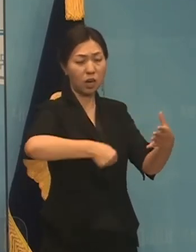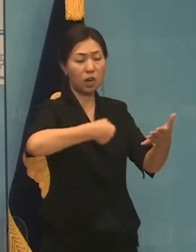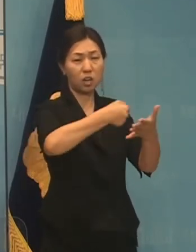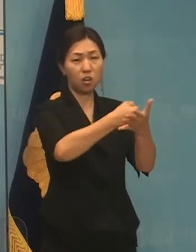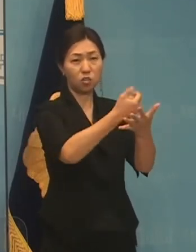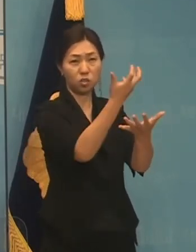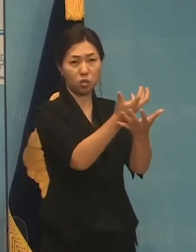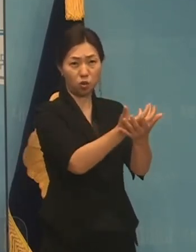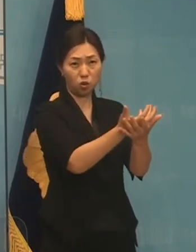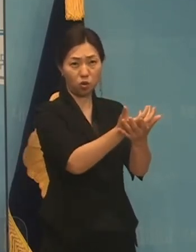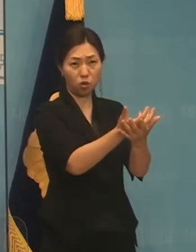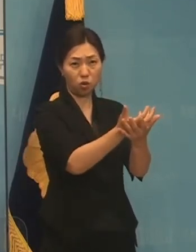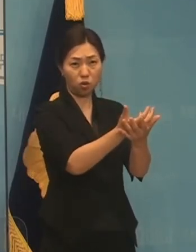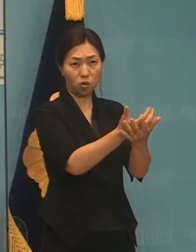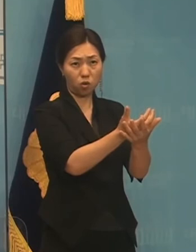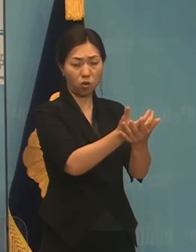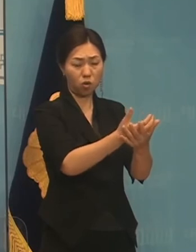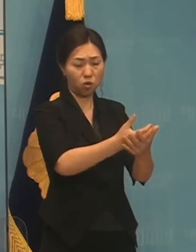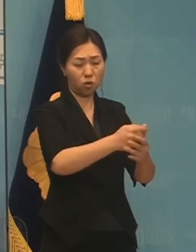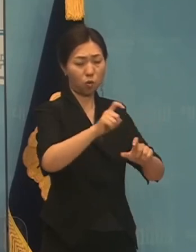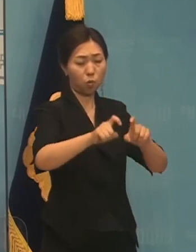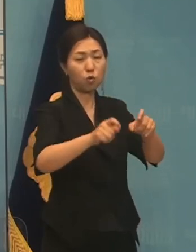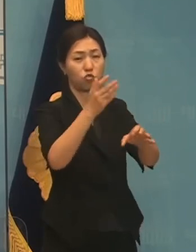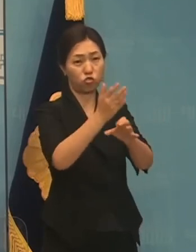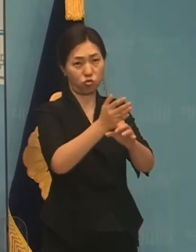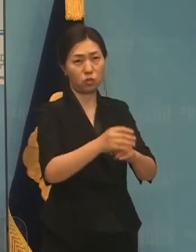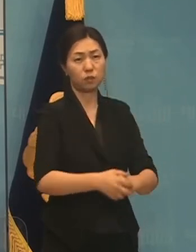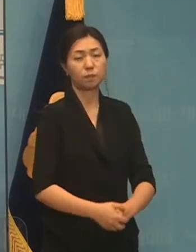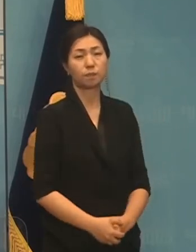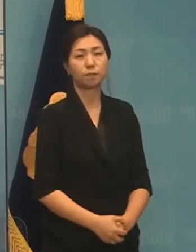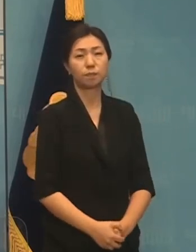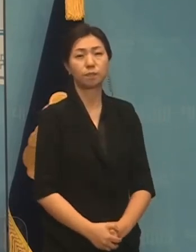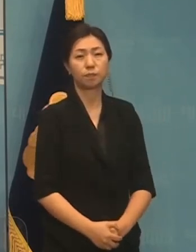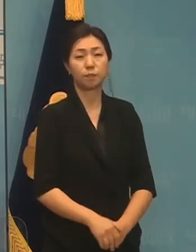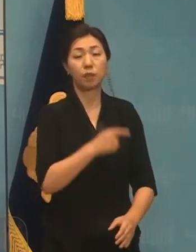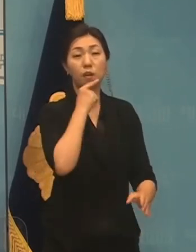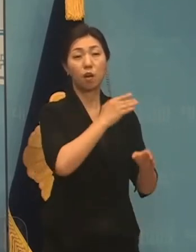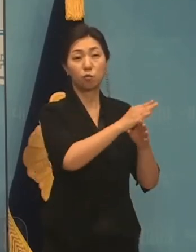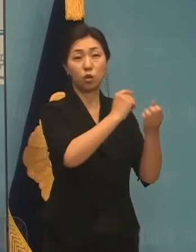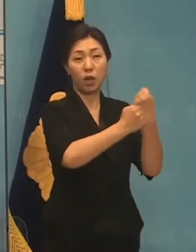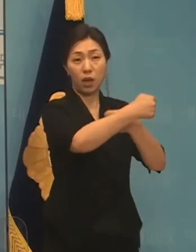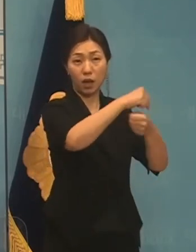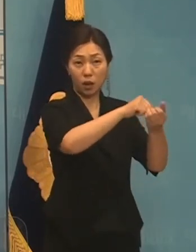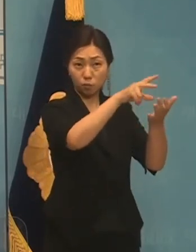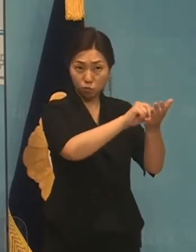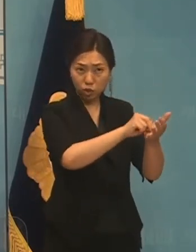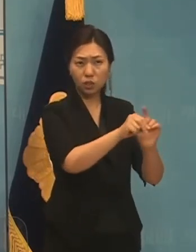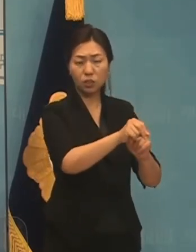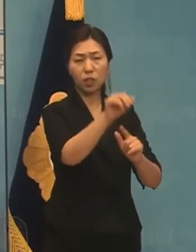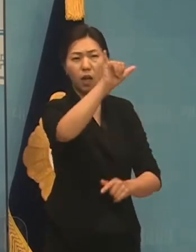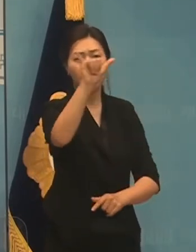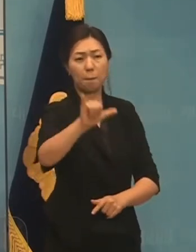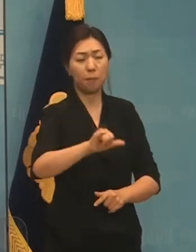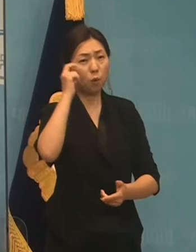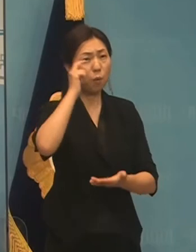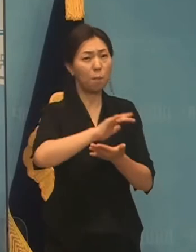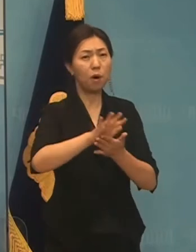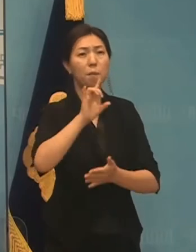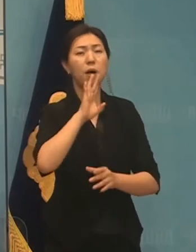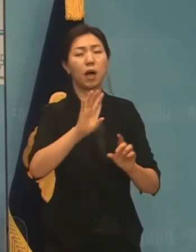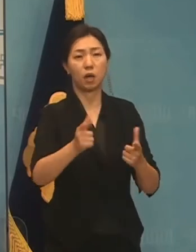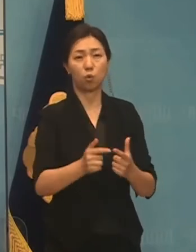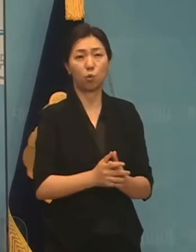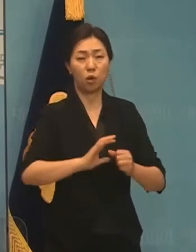채택하여 시행하고 있습니다. 북핵 문제는 한반도 평화뿐만